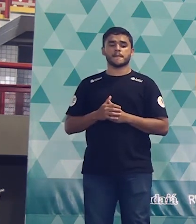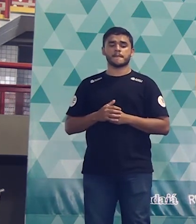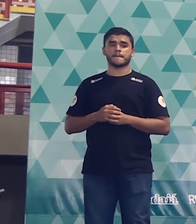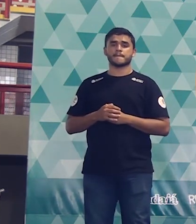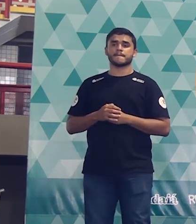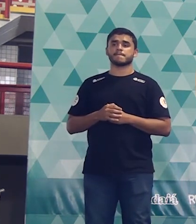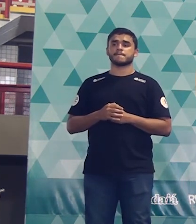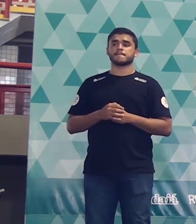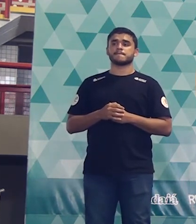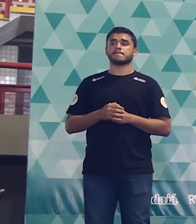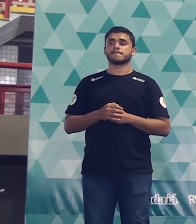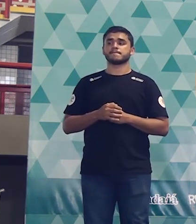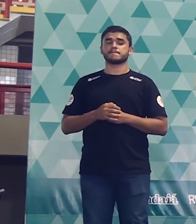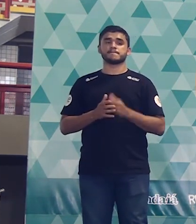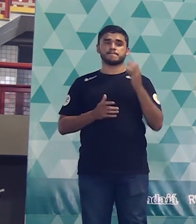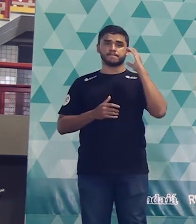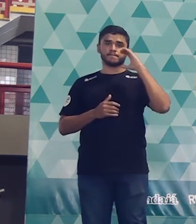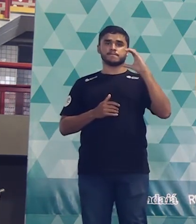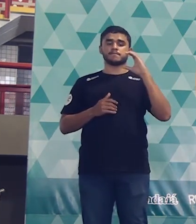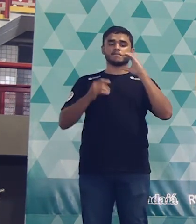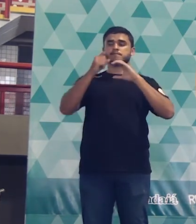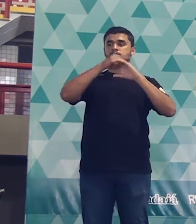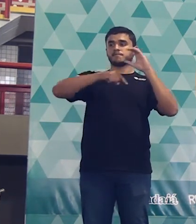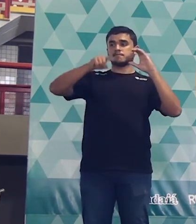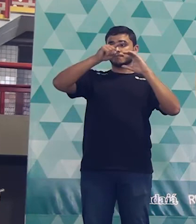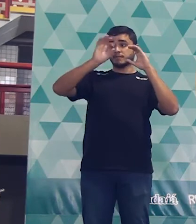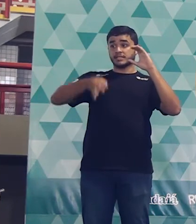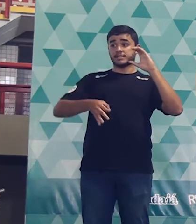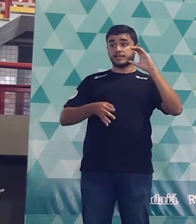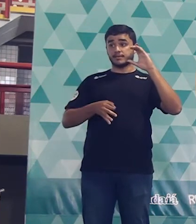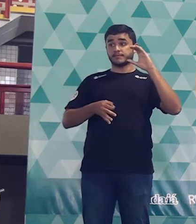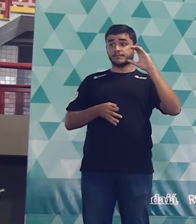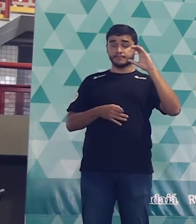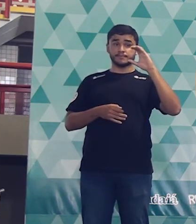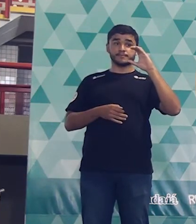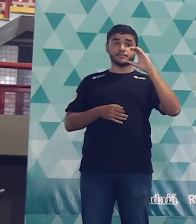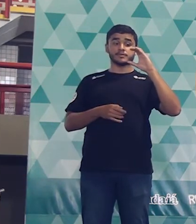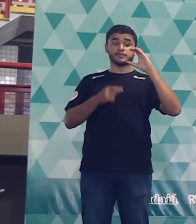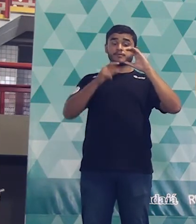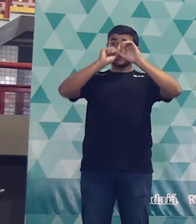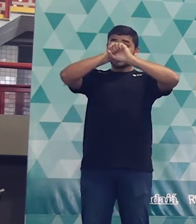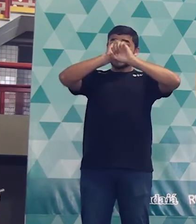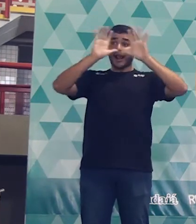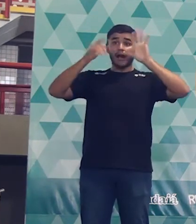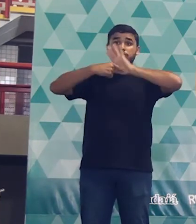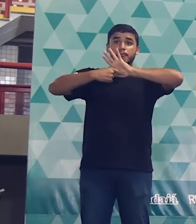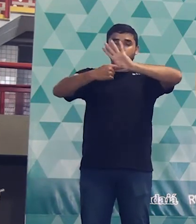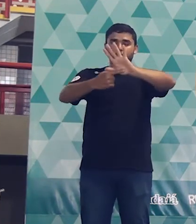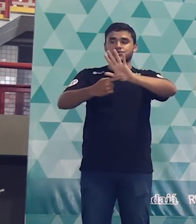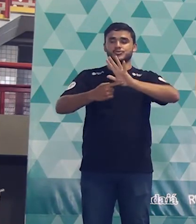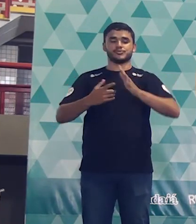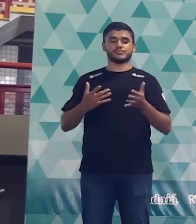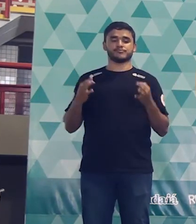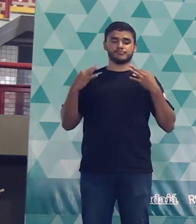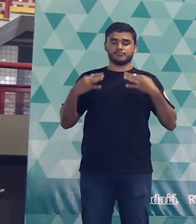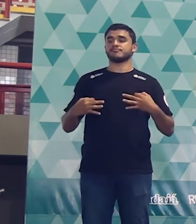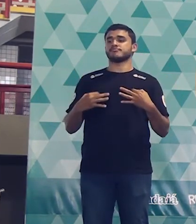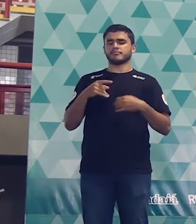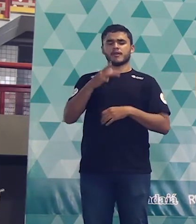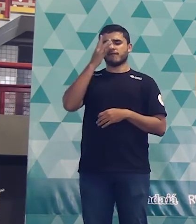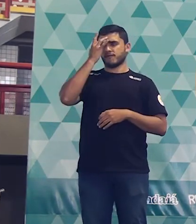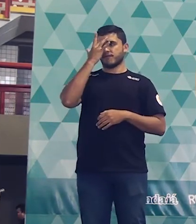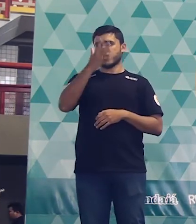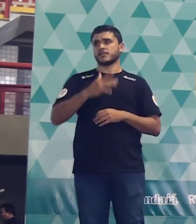Resposta, letra C, né? Isso aí é uma informação explícita, certo? Essa questão é